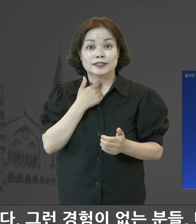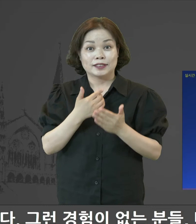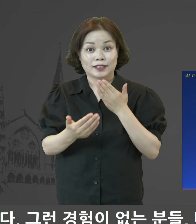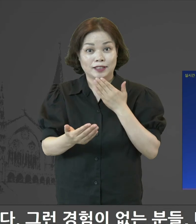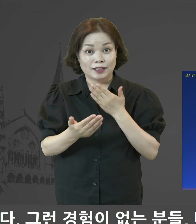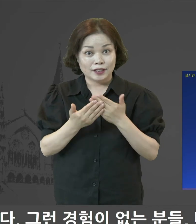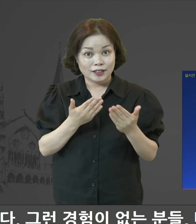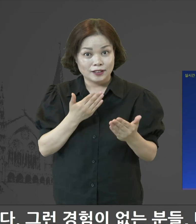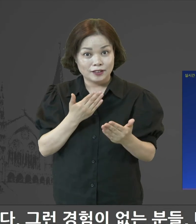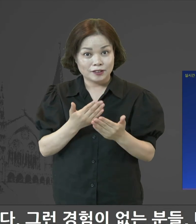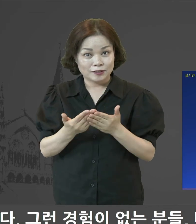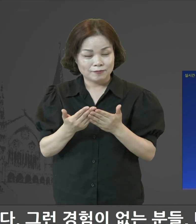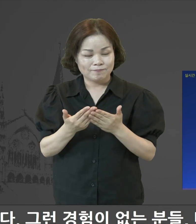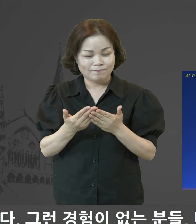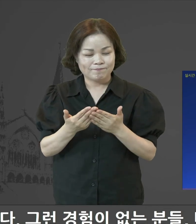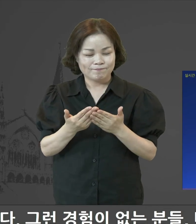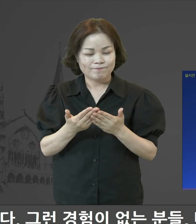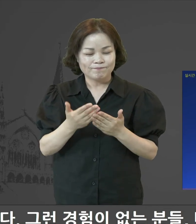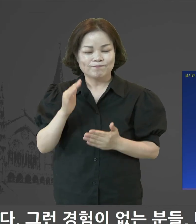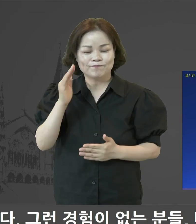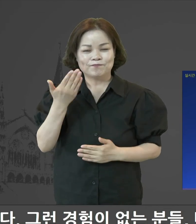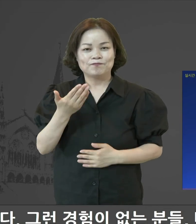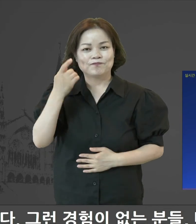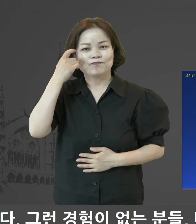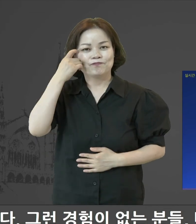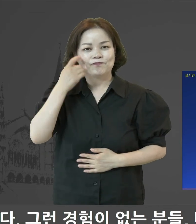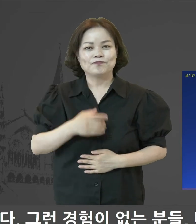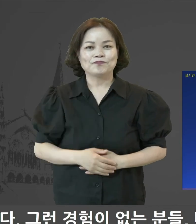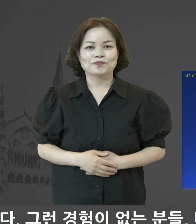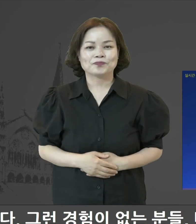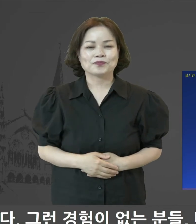수 있게 되리라 생각합니다.